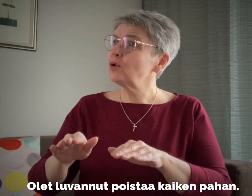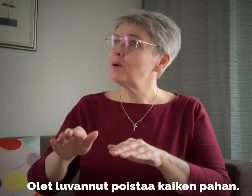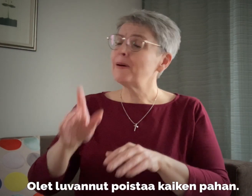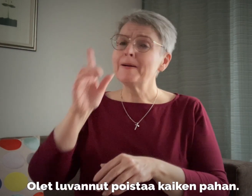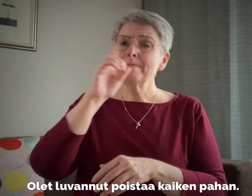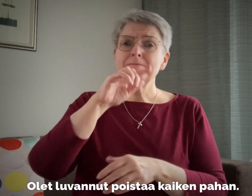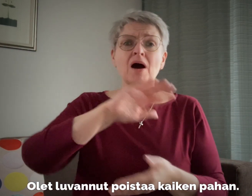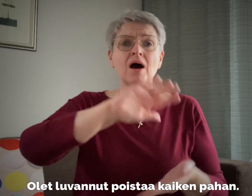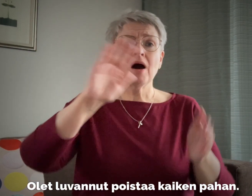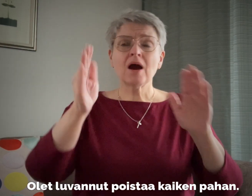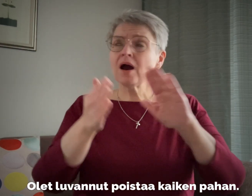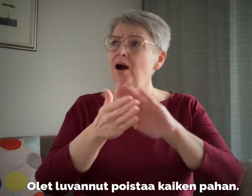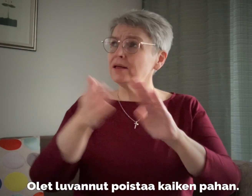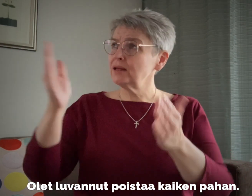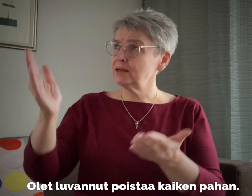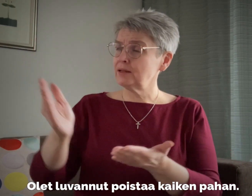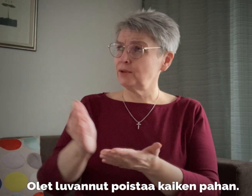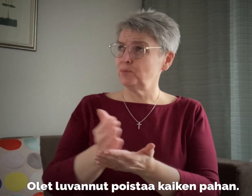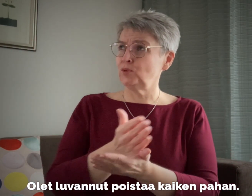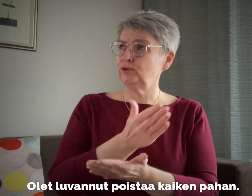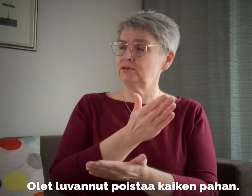Olet luvannut poistaa kaiken pahan.